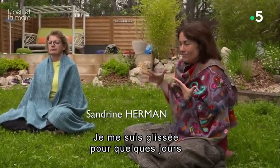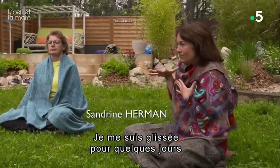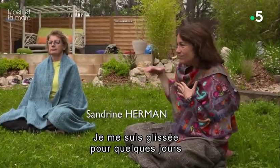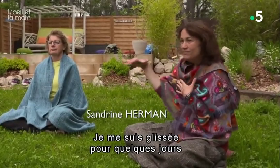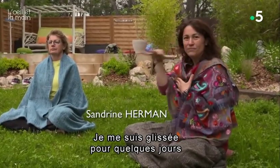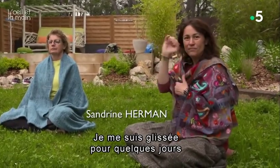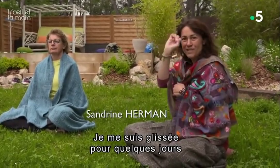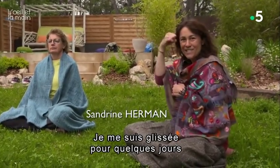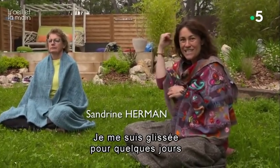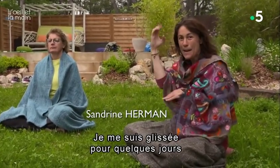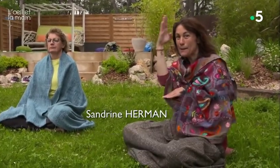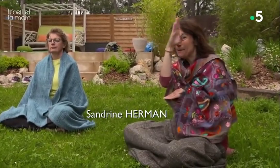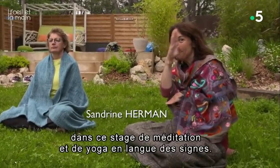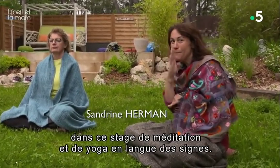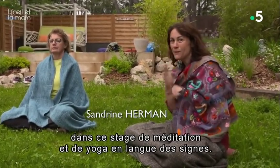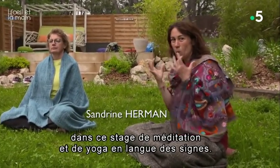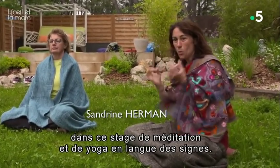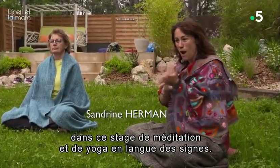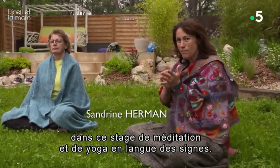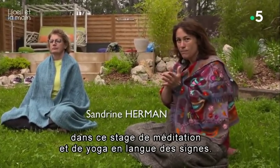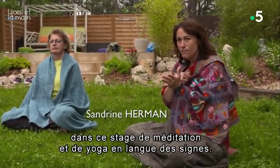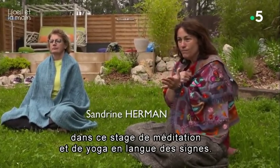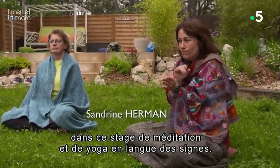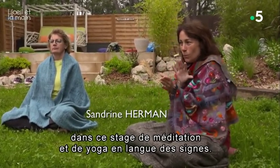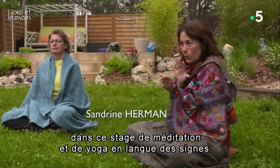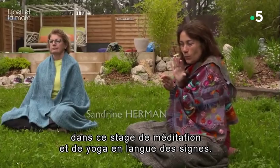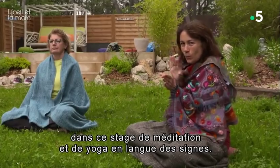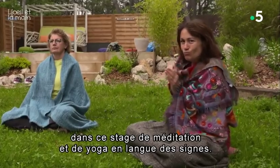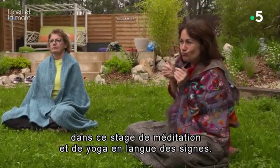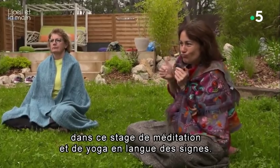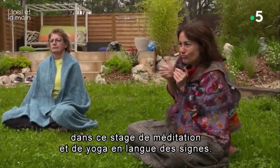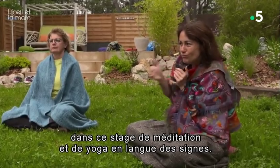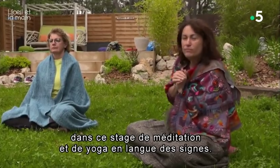je me suis glissée pour quelques jours dans ce stage de méditation et de yoga en langue des signes.